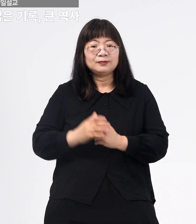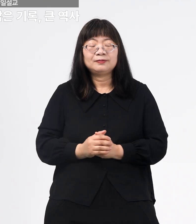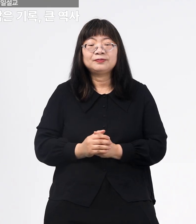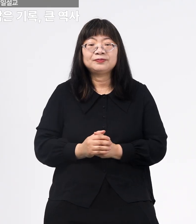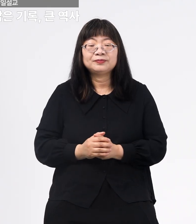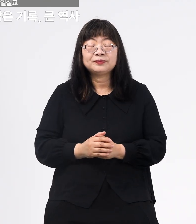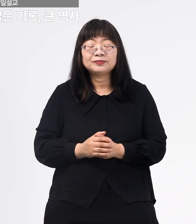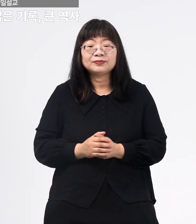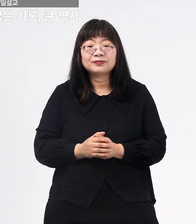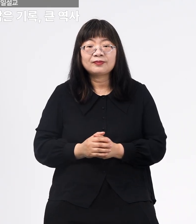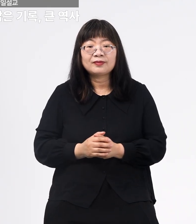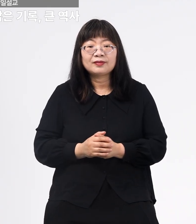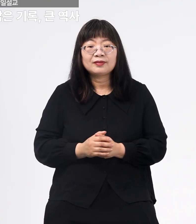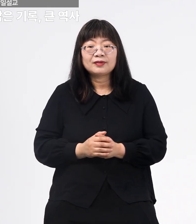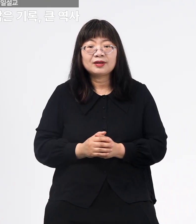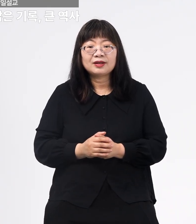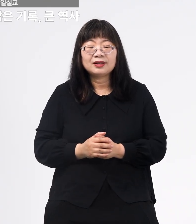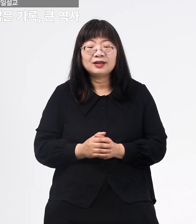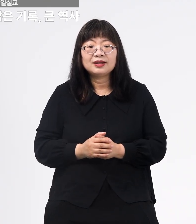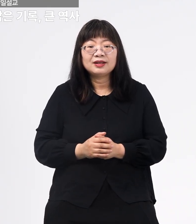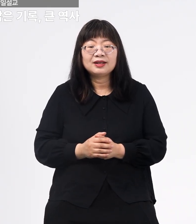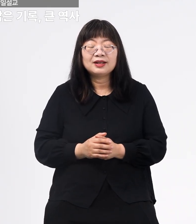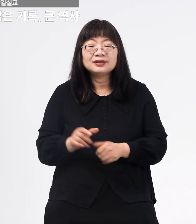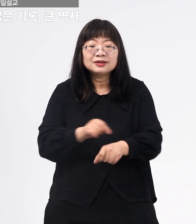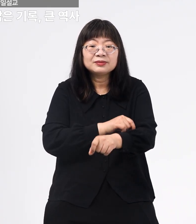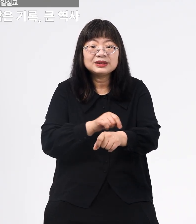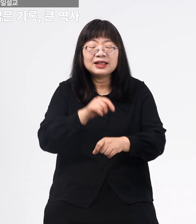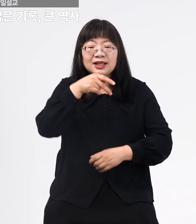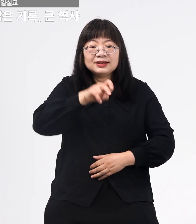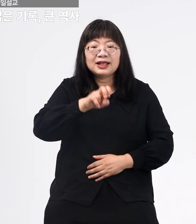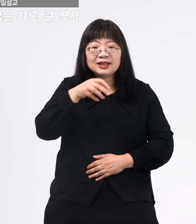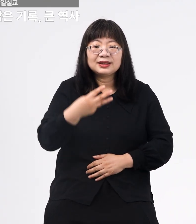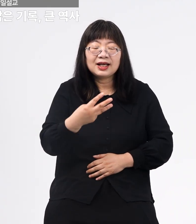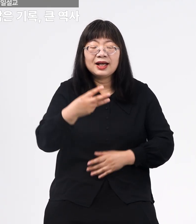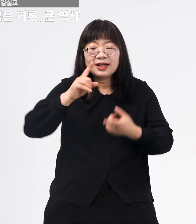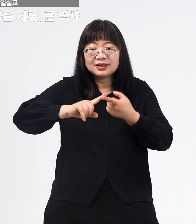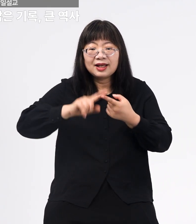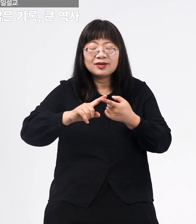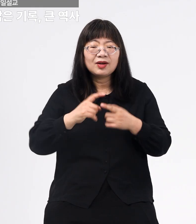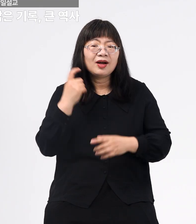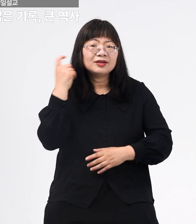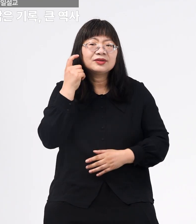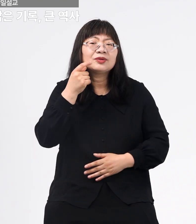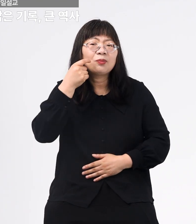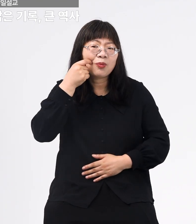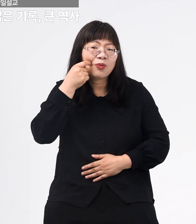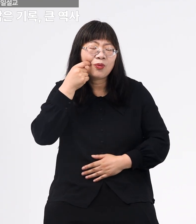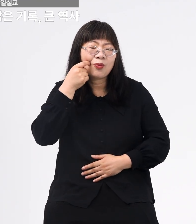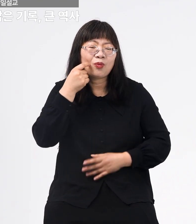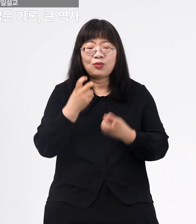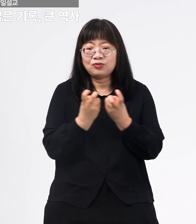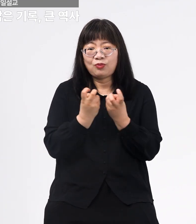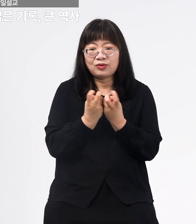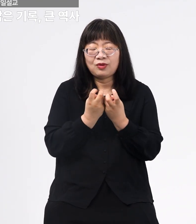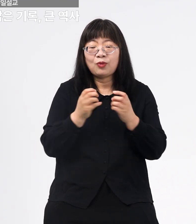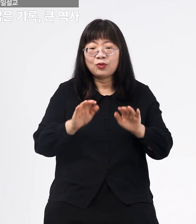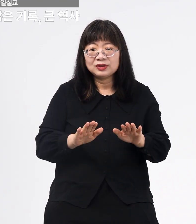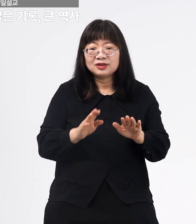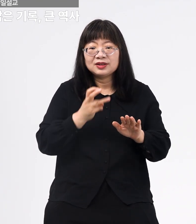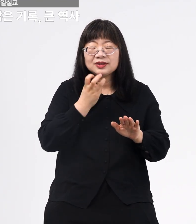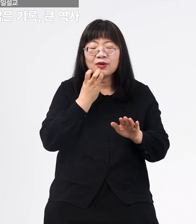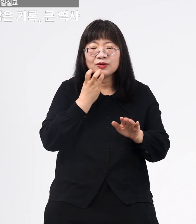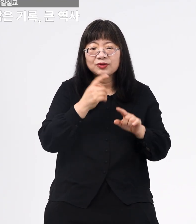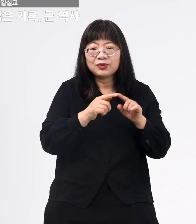시리즈 강해를 특별히 삼갈의 대목을 못 듣게 된단 말이에요. 그래서 조금